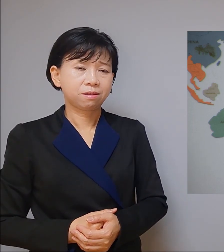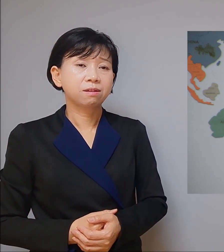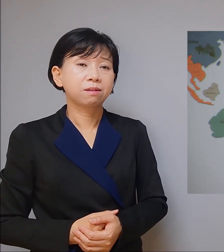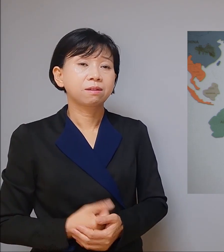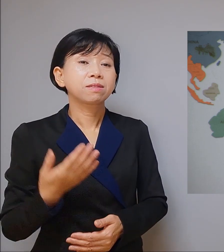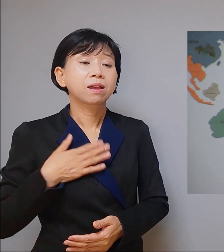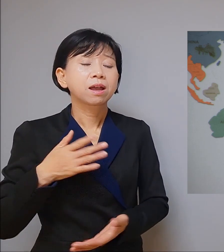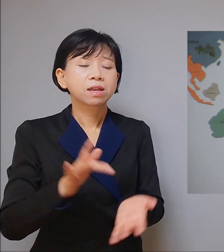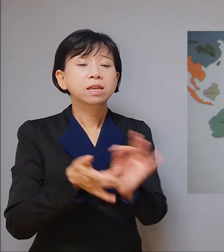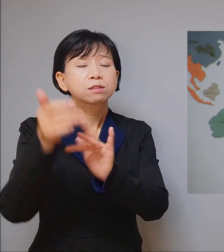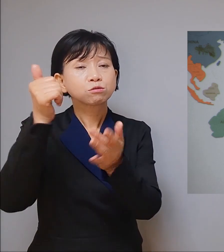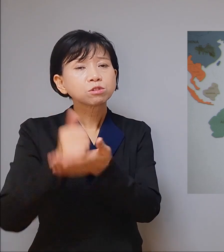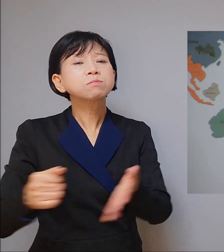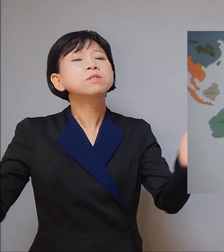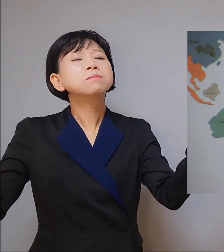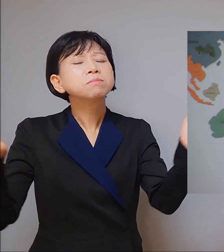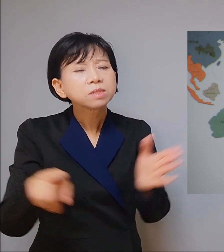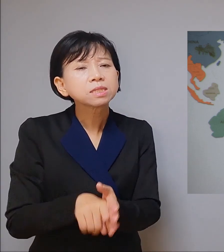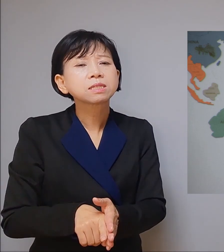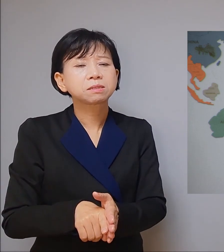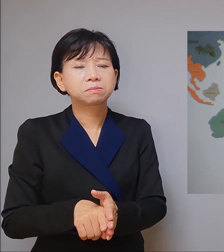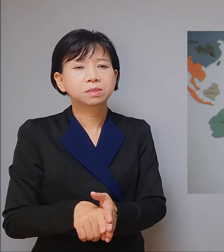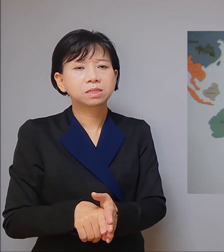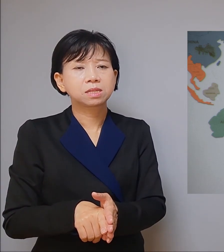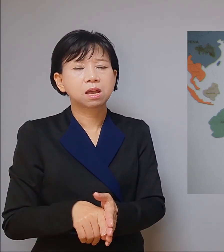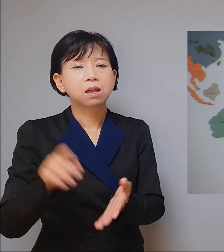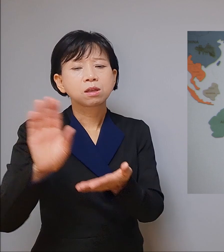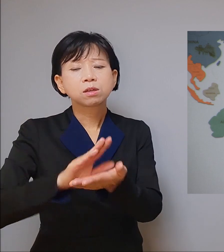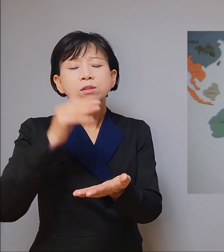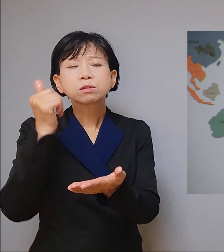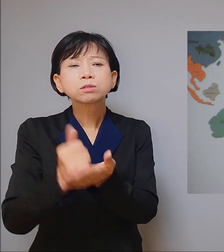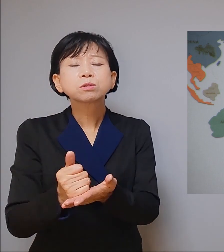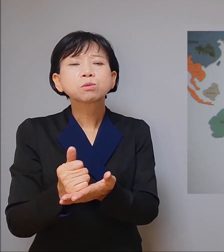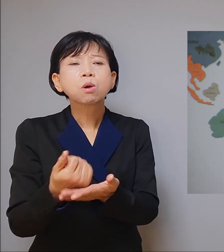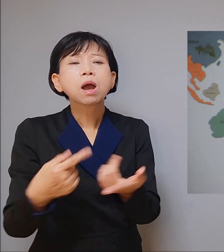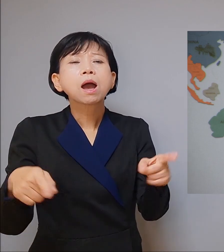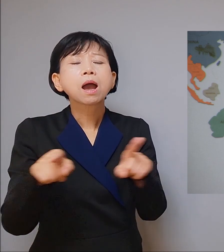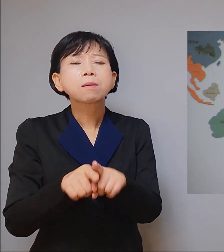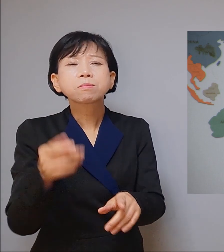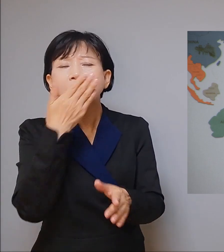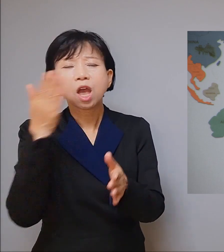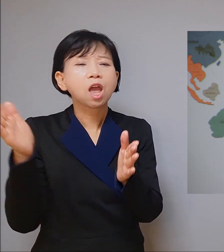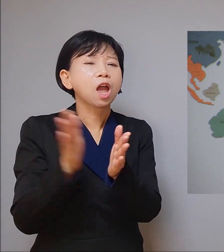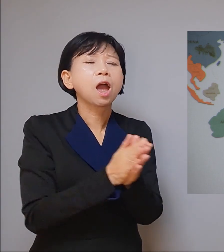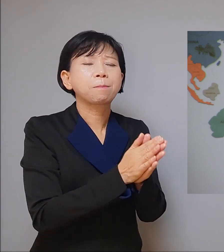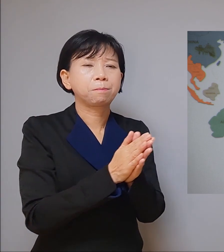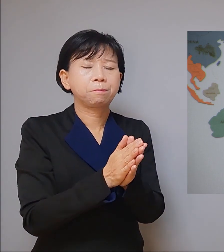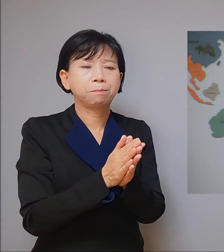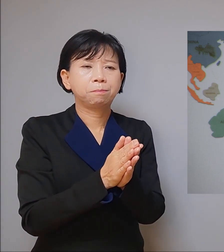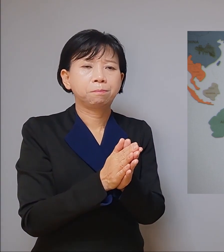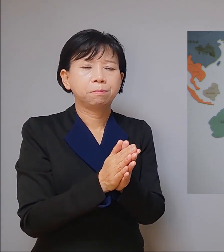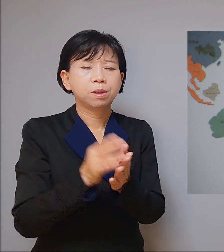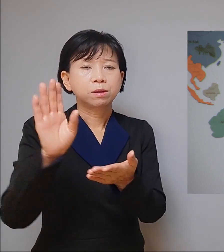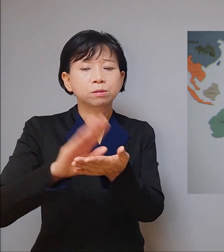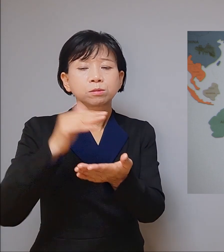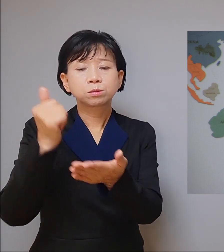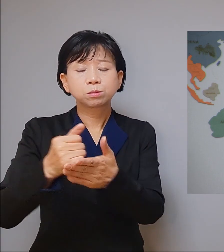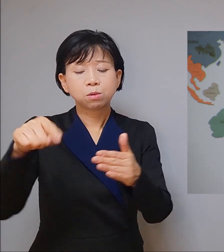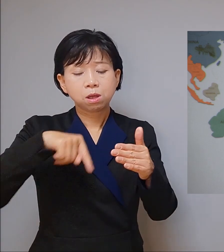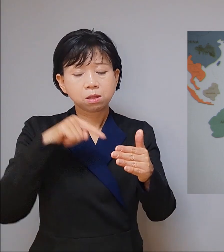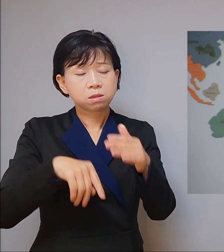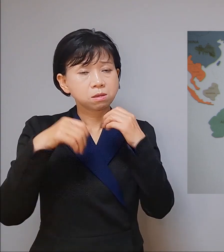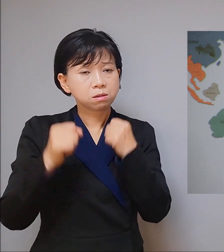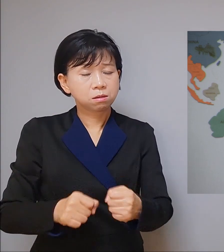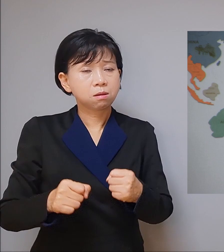믿습니다. 우리는 그때 그리스도와 온전히 연합되는 겁니다. 그렇게 되면 그리스도가 우리 안에 거하시면서 죄로 인해